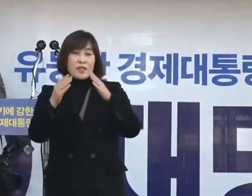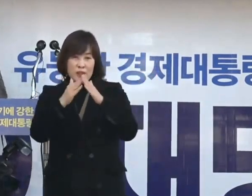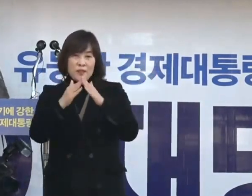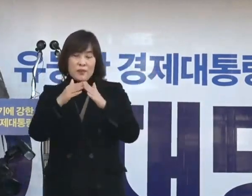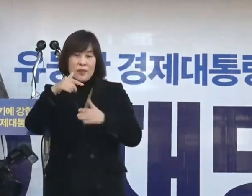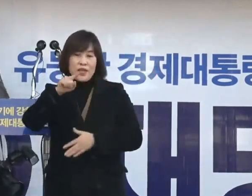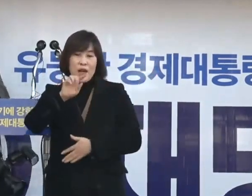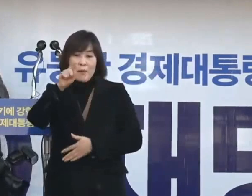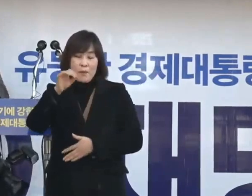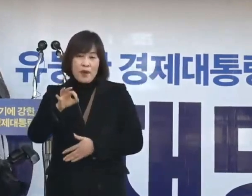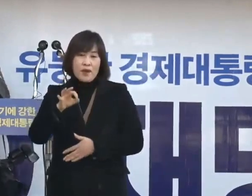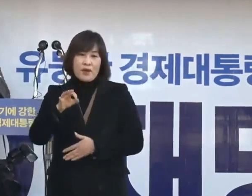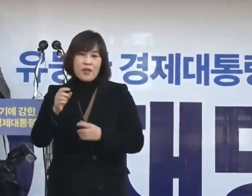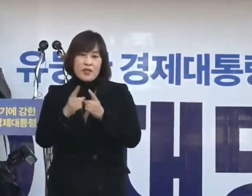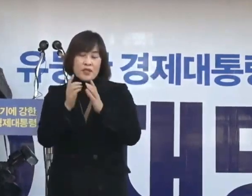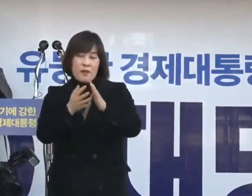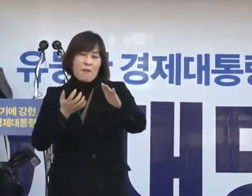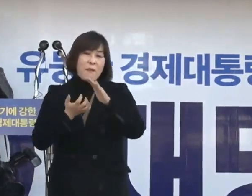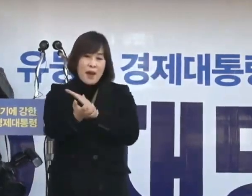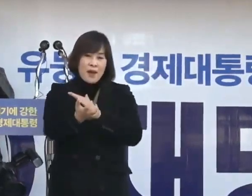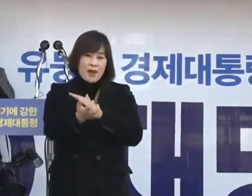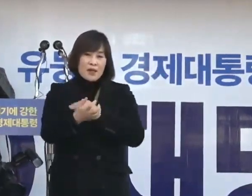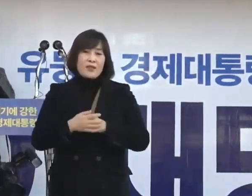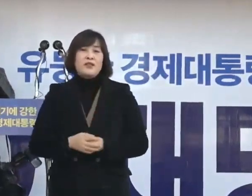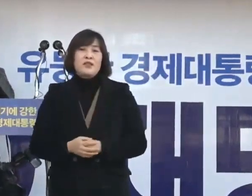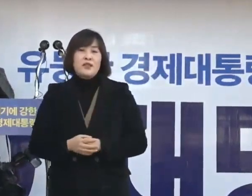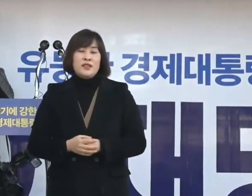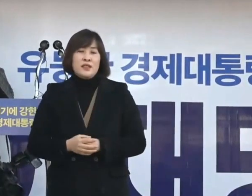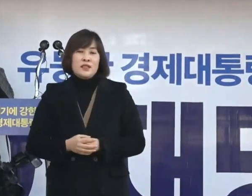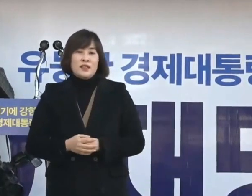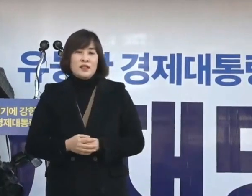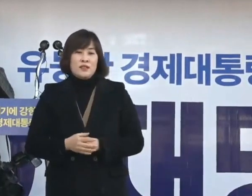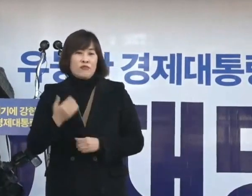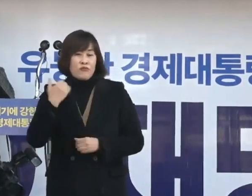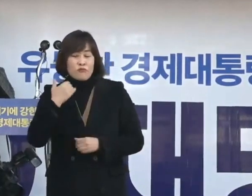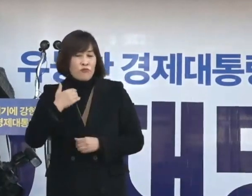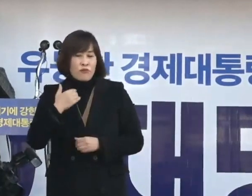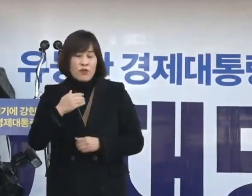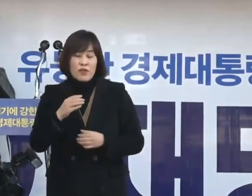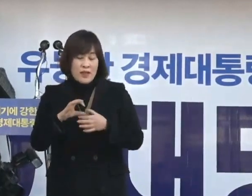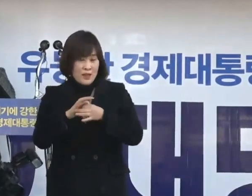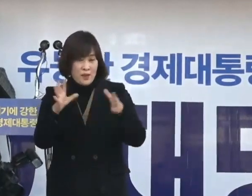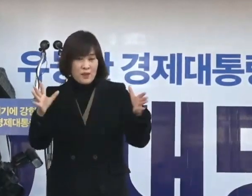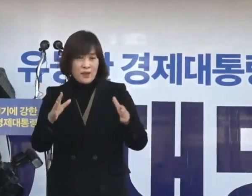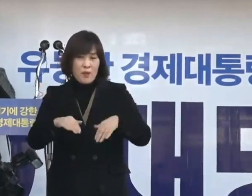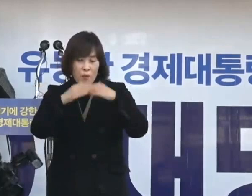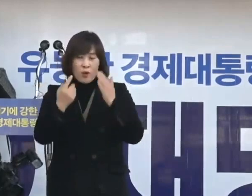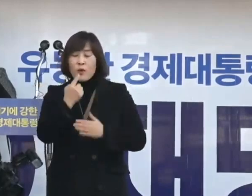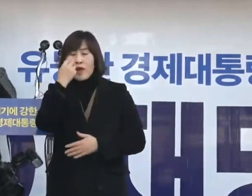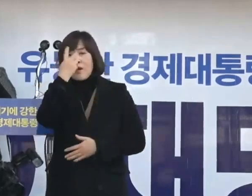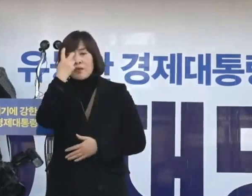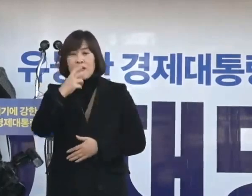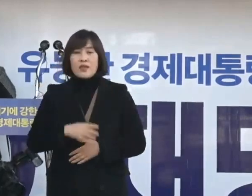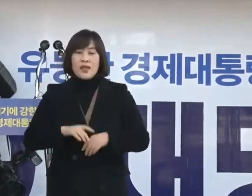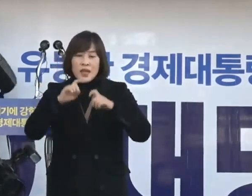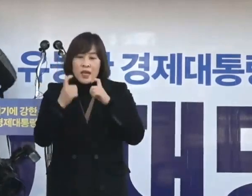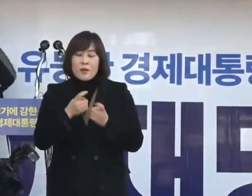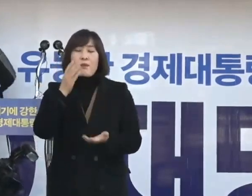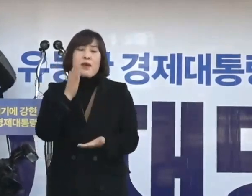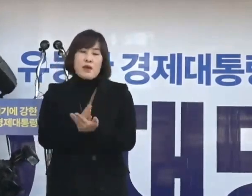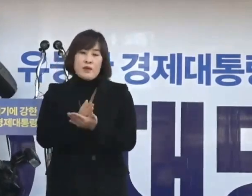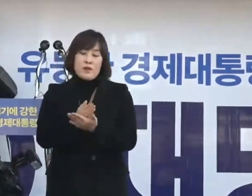가서 제가 직접 도주도 예외 없이 진단 검사 받아야 한다. 사적으로 받는 게